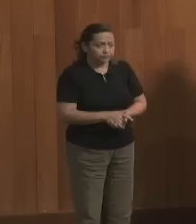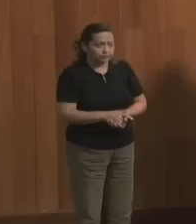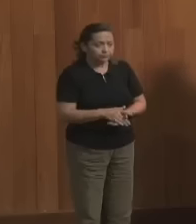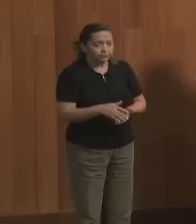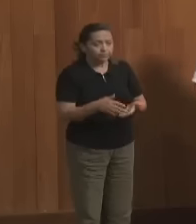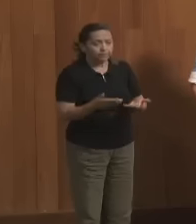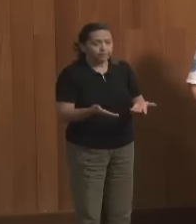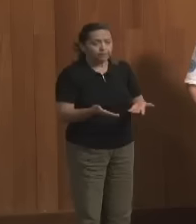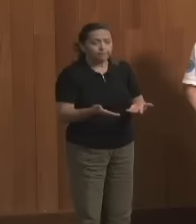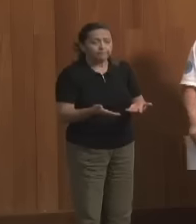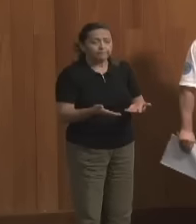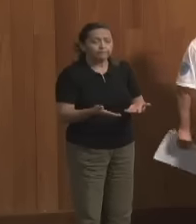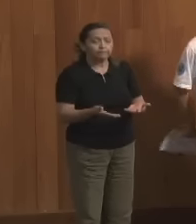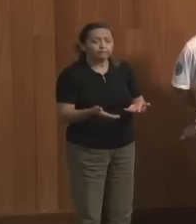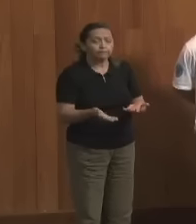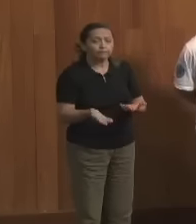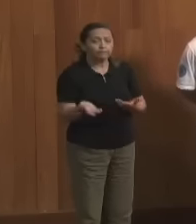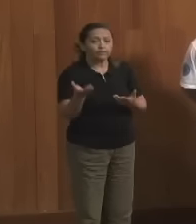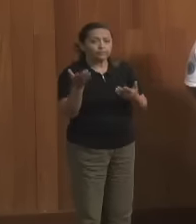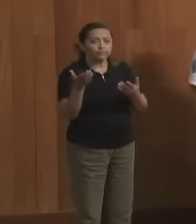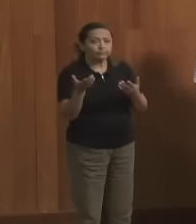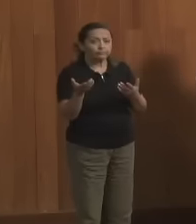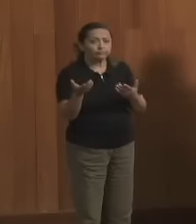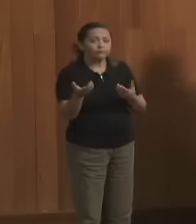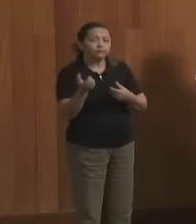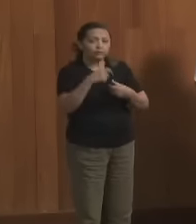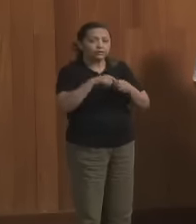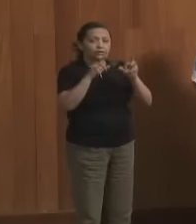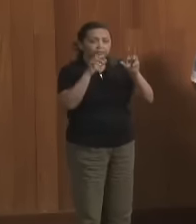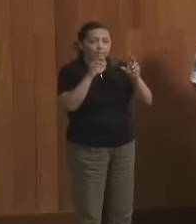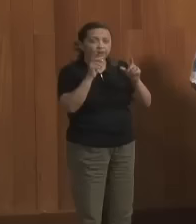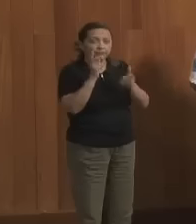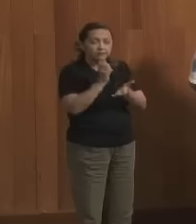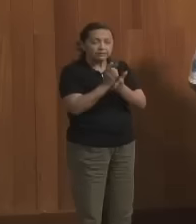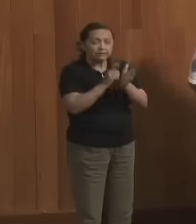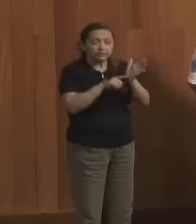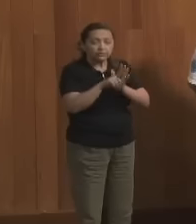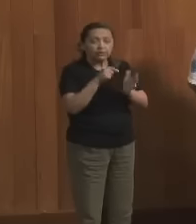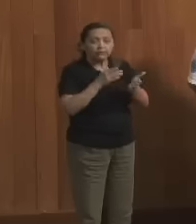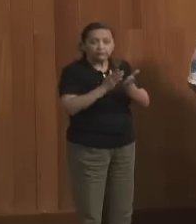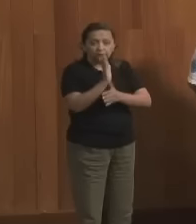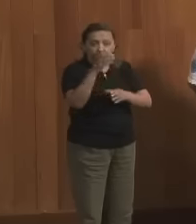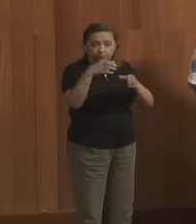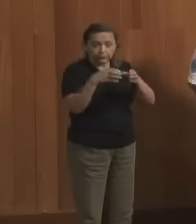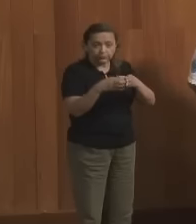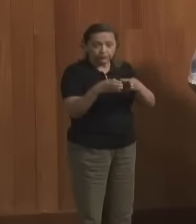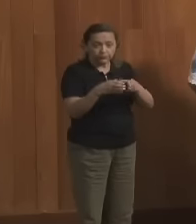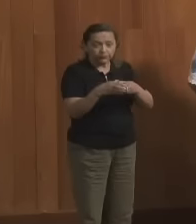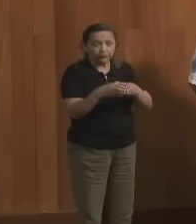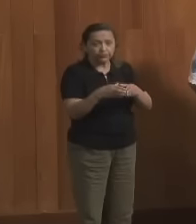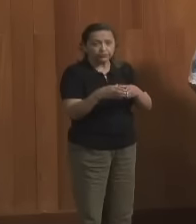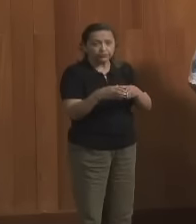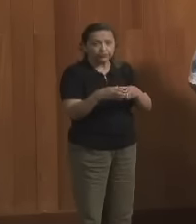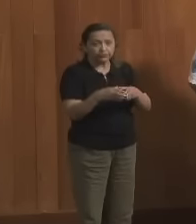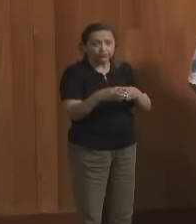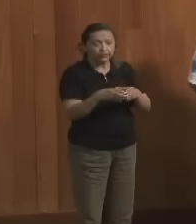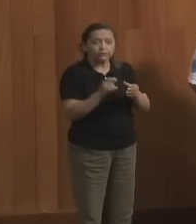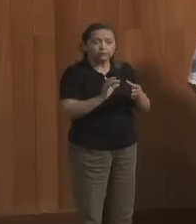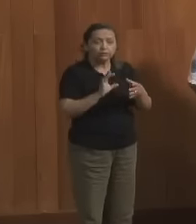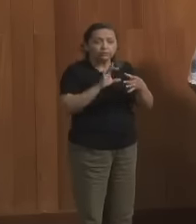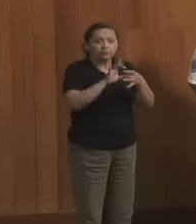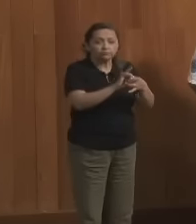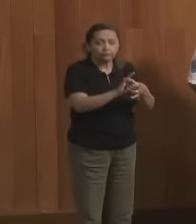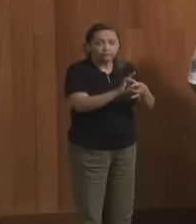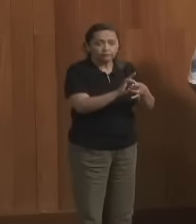Bom, voltando a questões que nós aprovamos no grupo e que estão